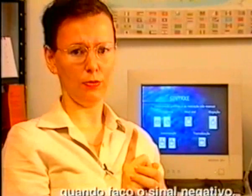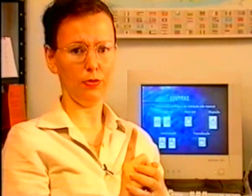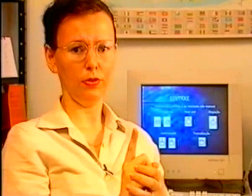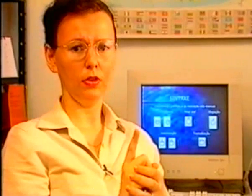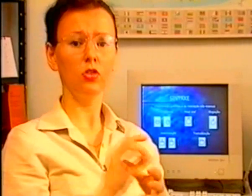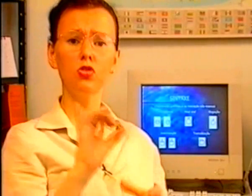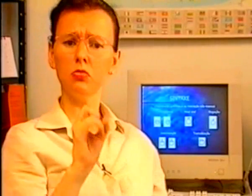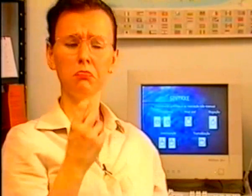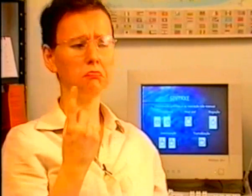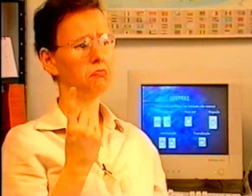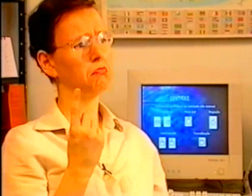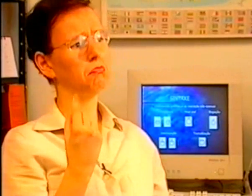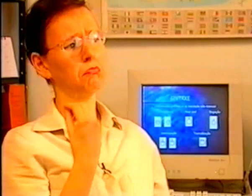negativo.